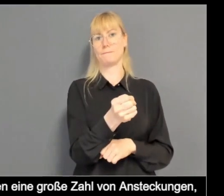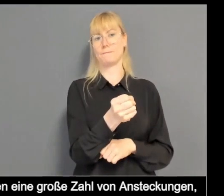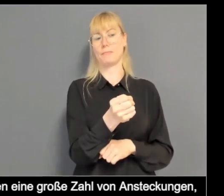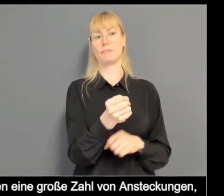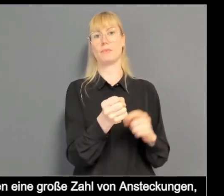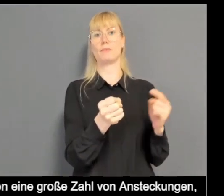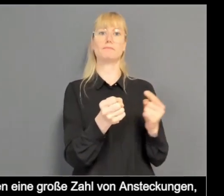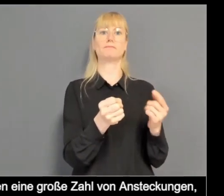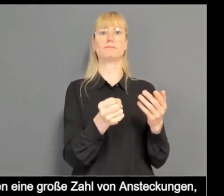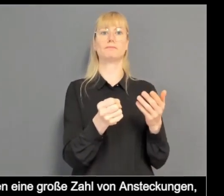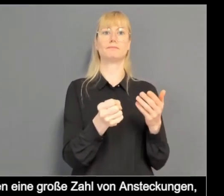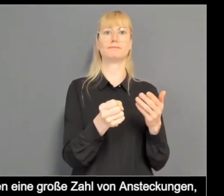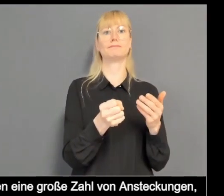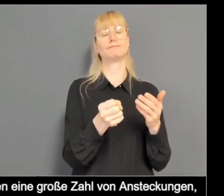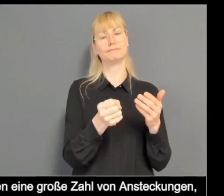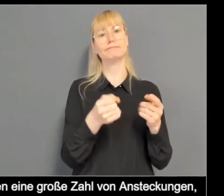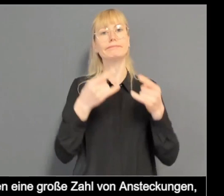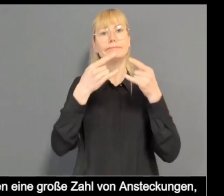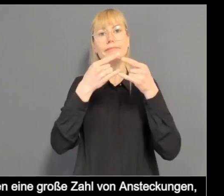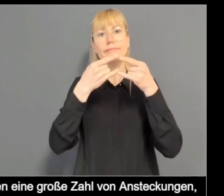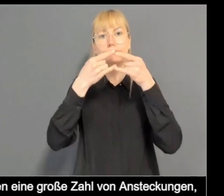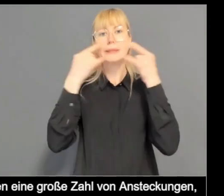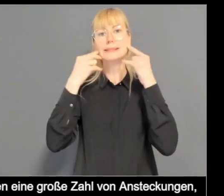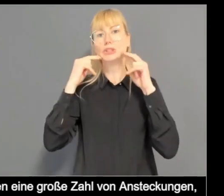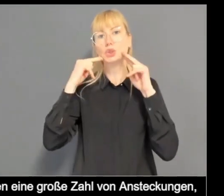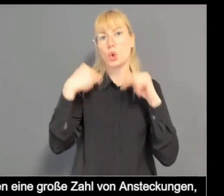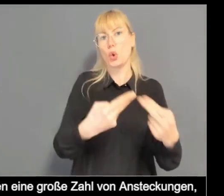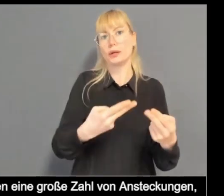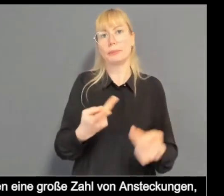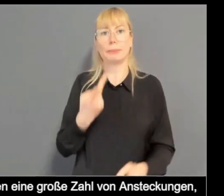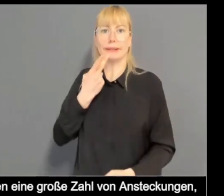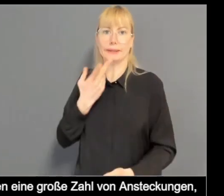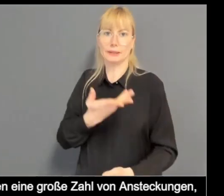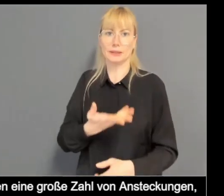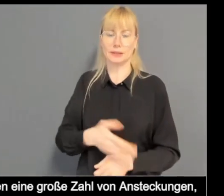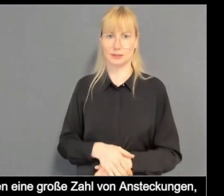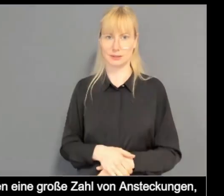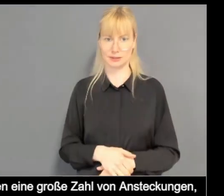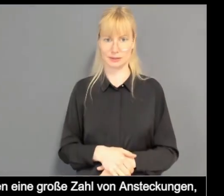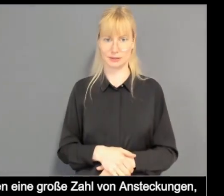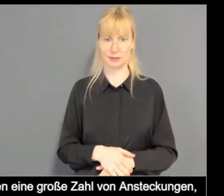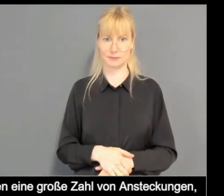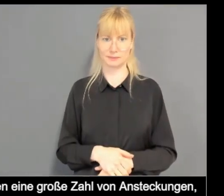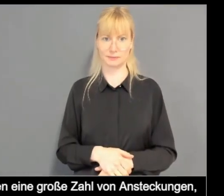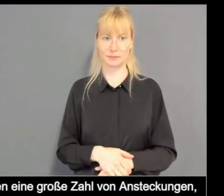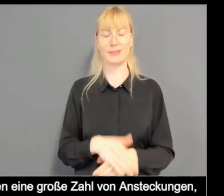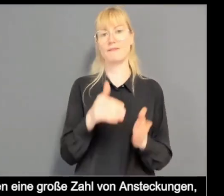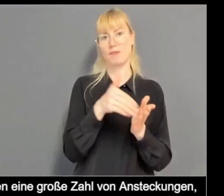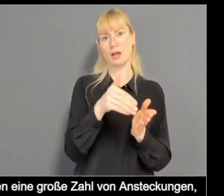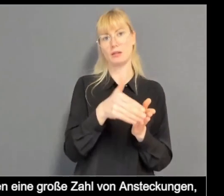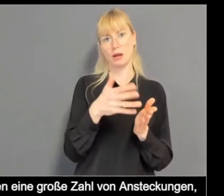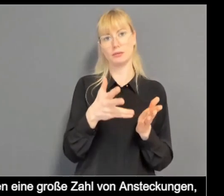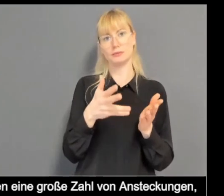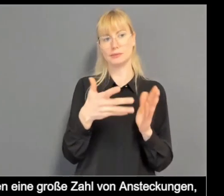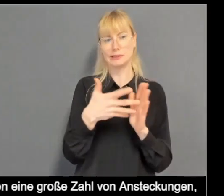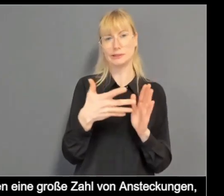entsprechenden Fall von Covid geben sollte, ein verstärktes Masken- und Testregime beibehalten. Das heißt, dann auch